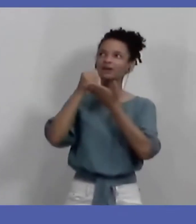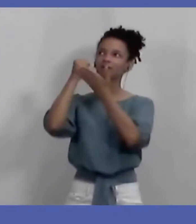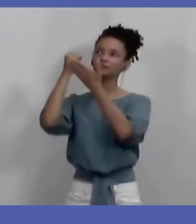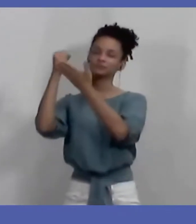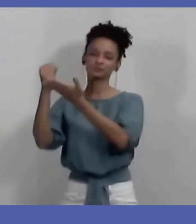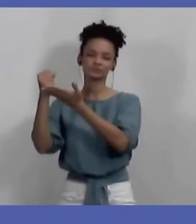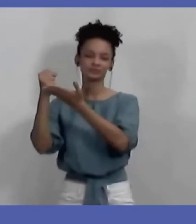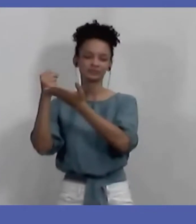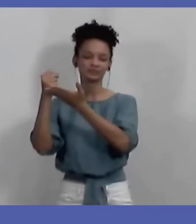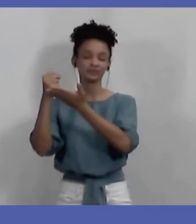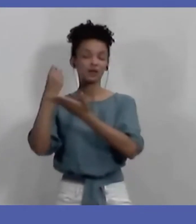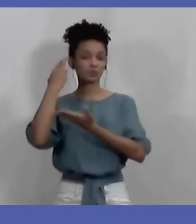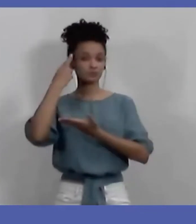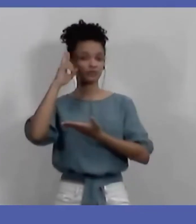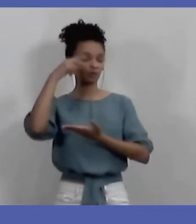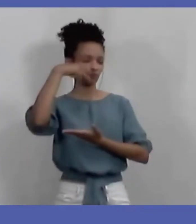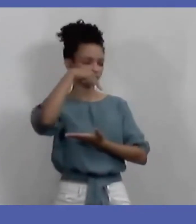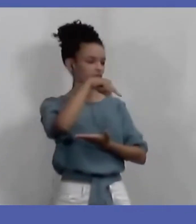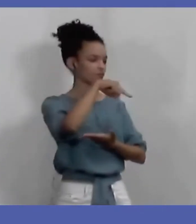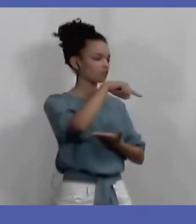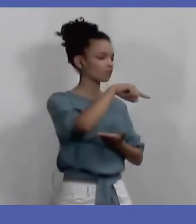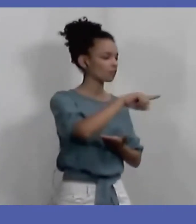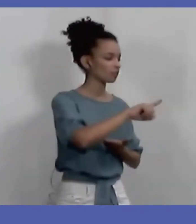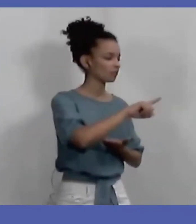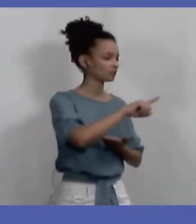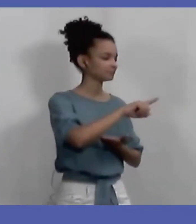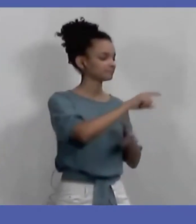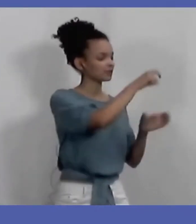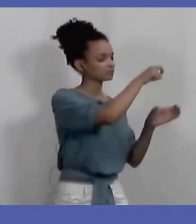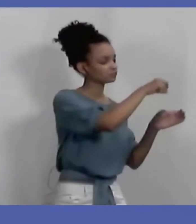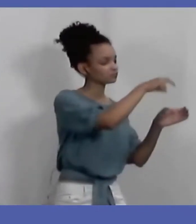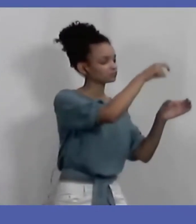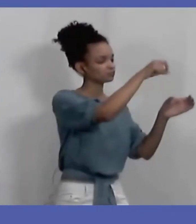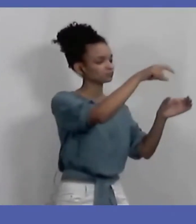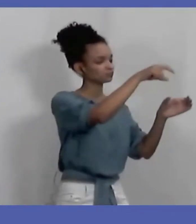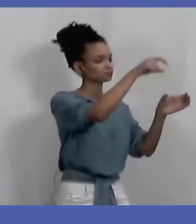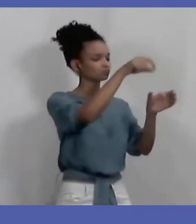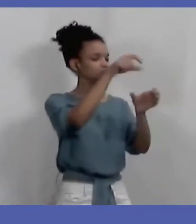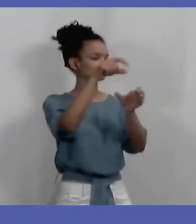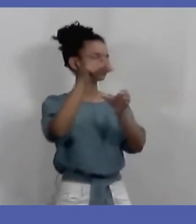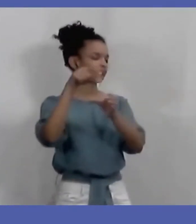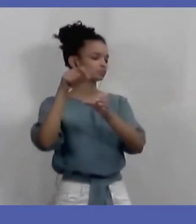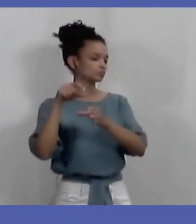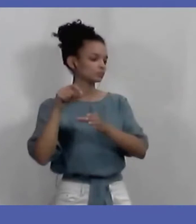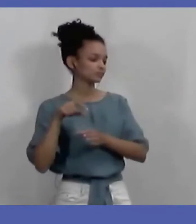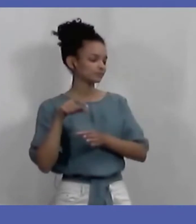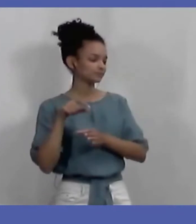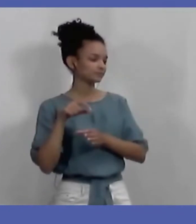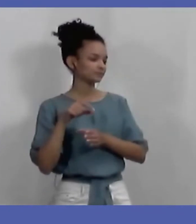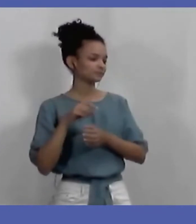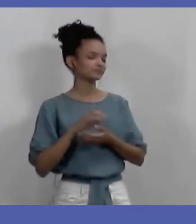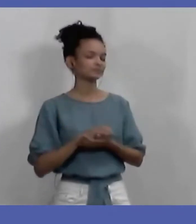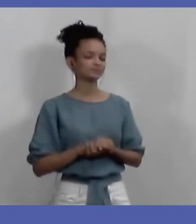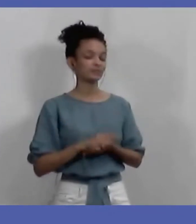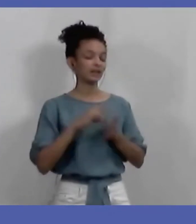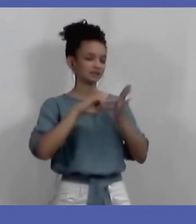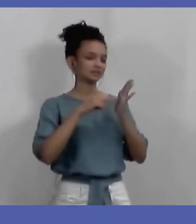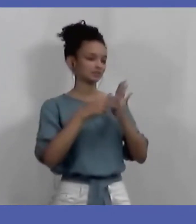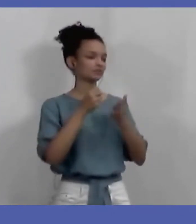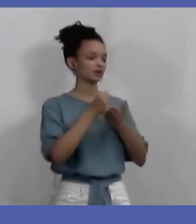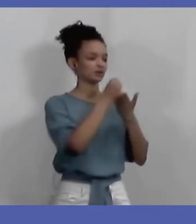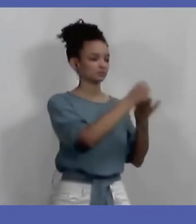como semeador, a semear e tirar as pessoas. Em Colossenses 1:13, nós sabemos